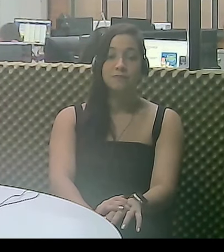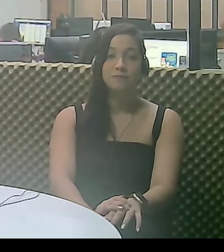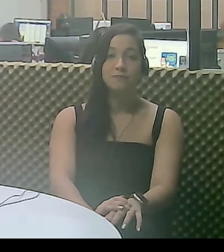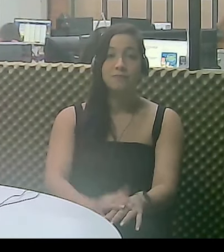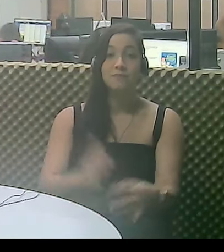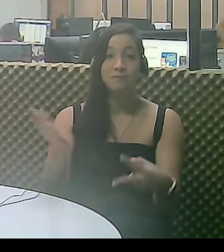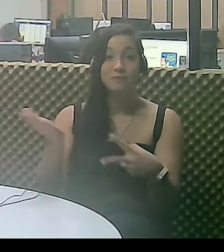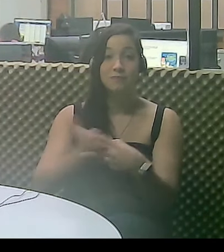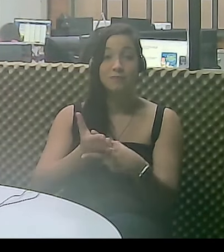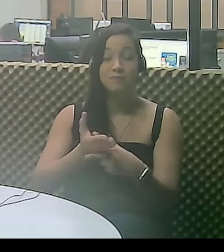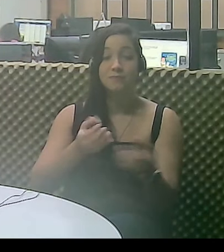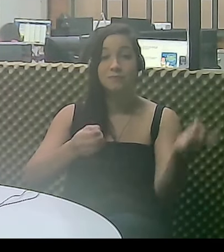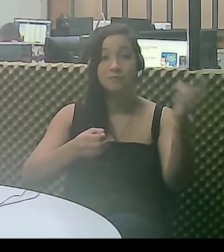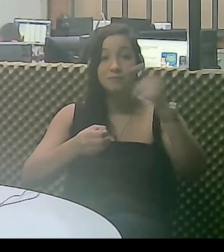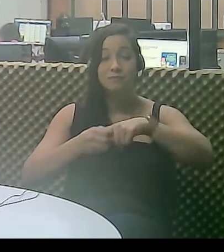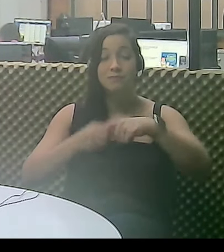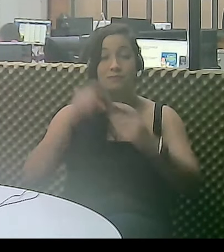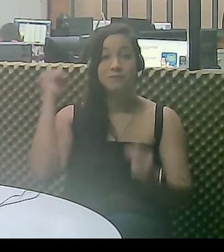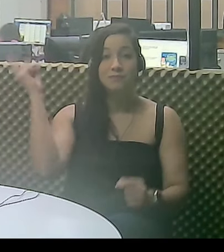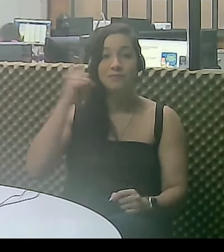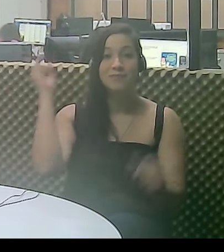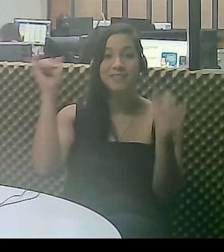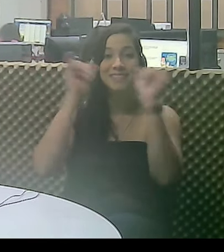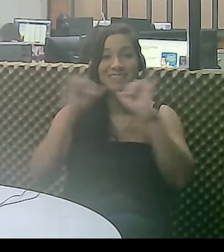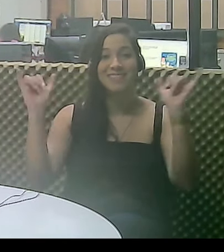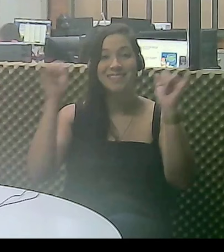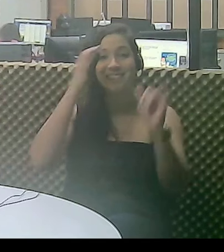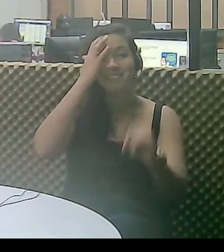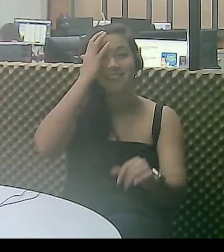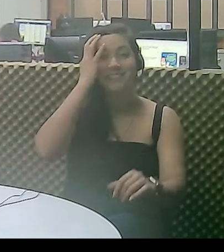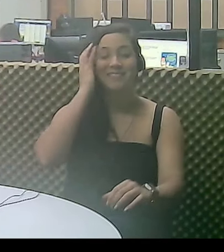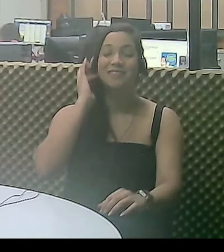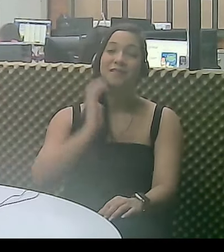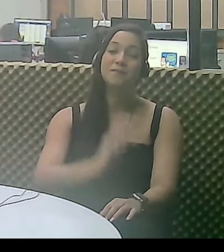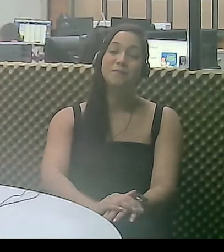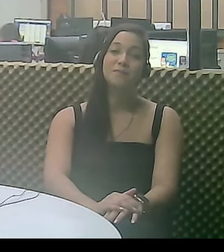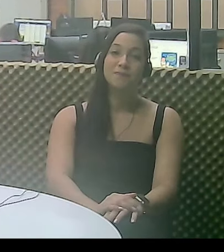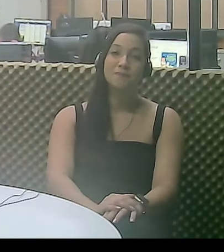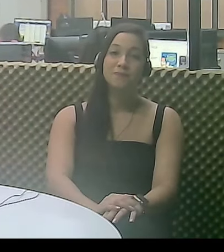Vamos agora a um breve intervalo. Na volta, tem giro de notícias.